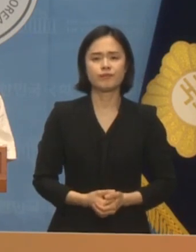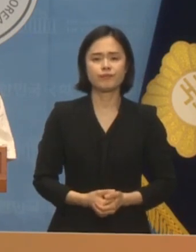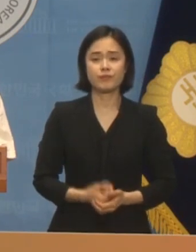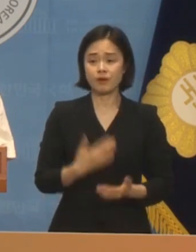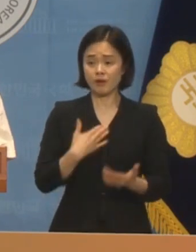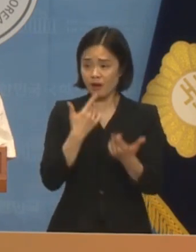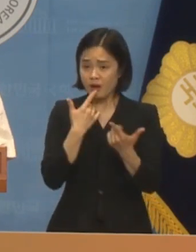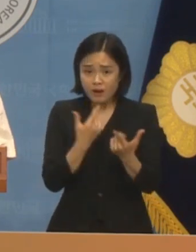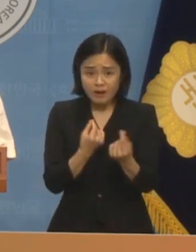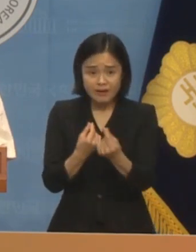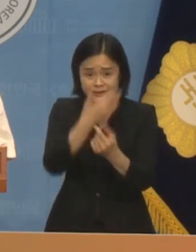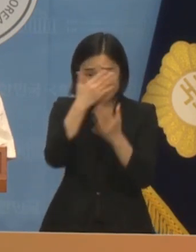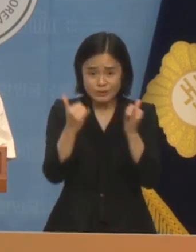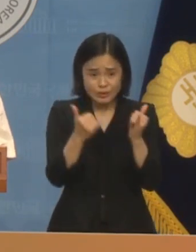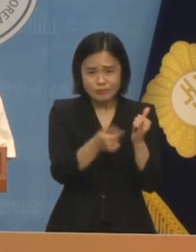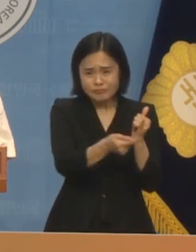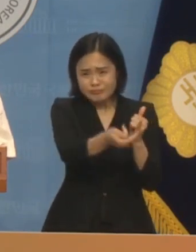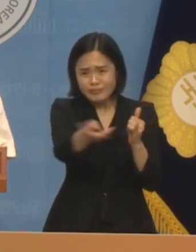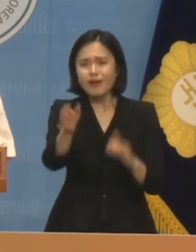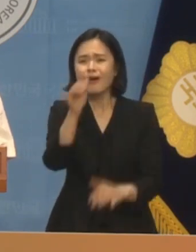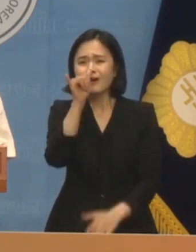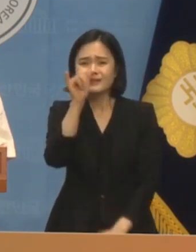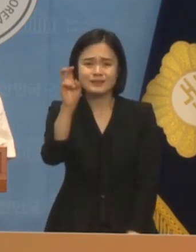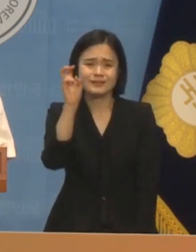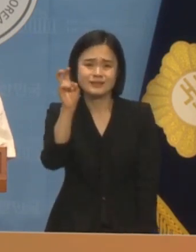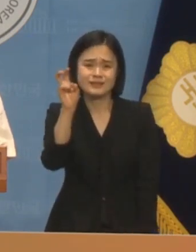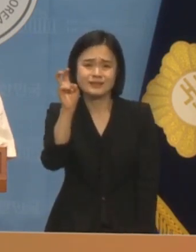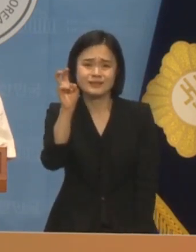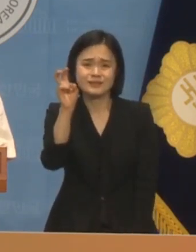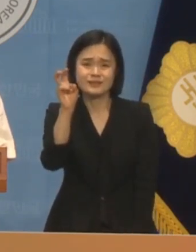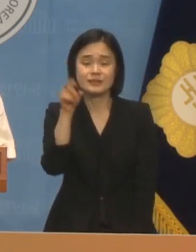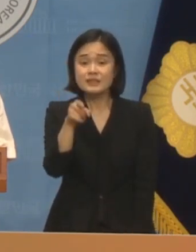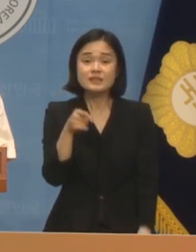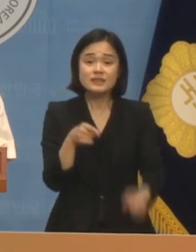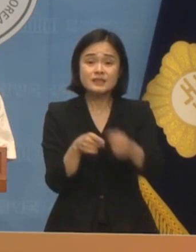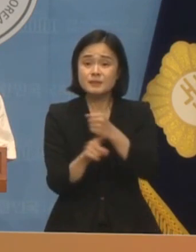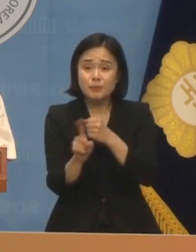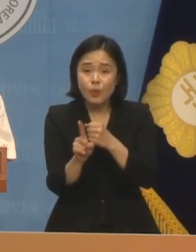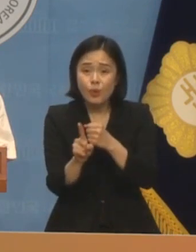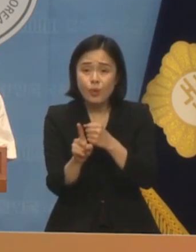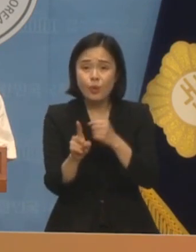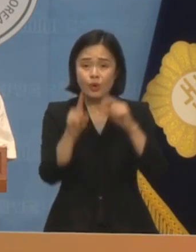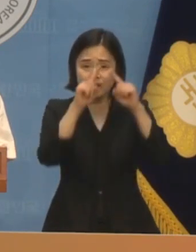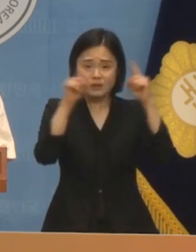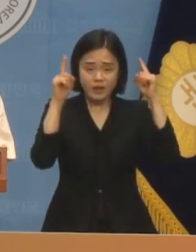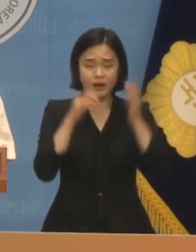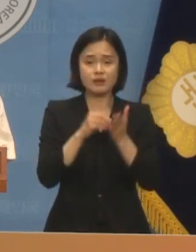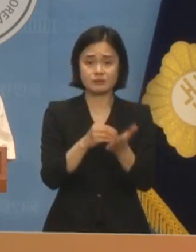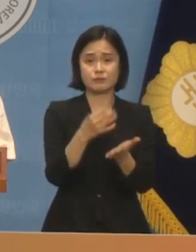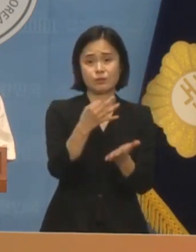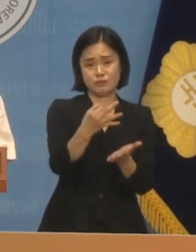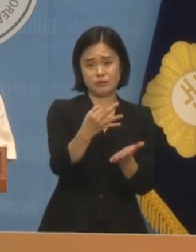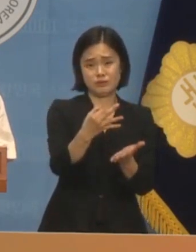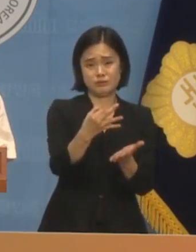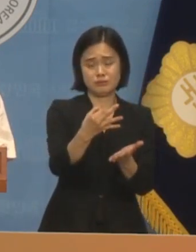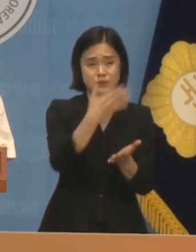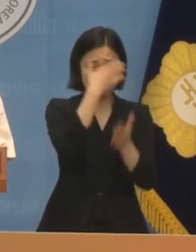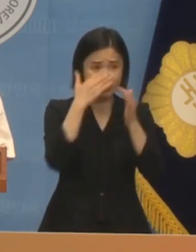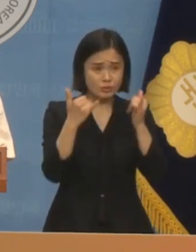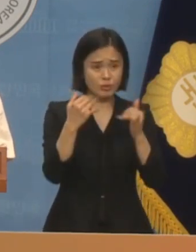겁니다. 이는 달리 말하면 높은 등록금이 우리 청년들의 부모님들께도 큰 부담이 된다는